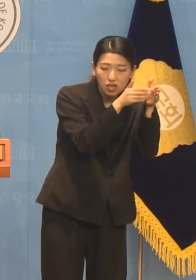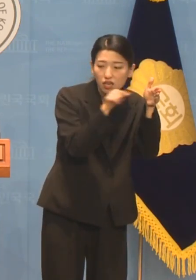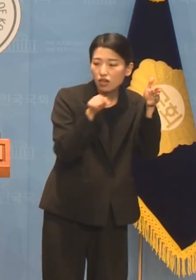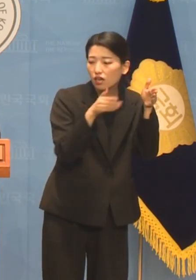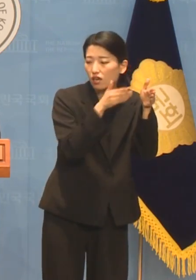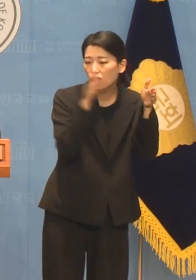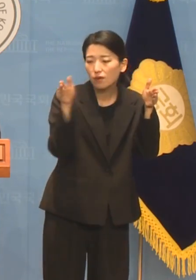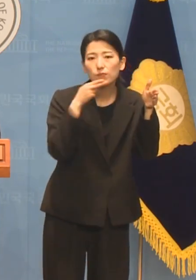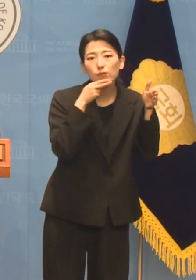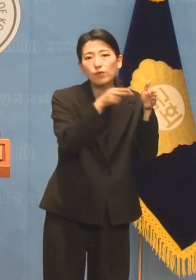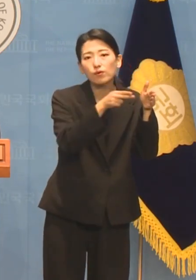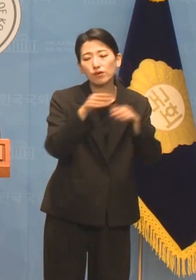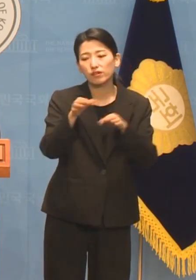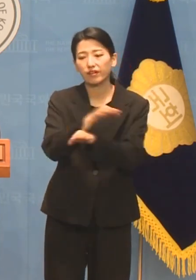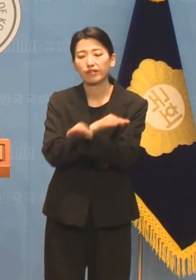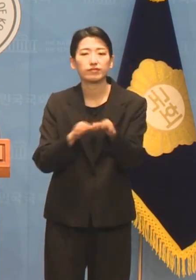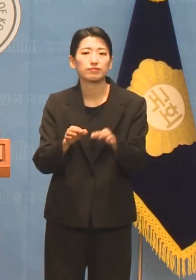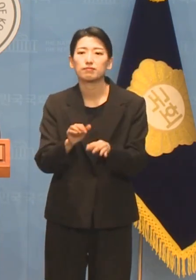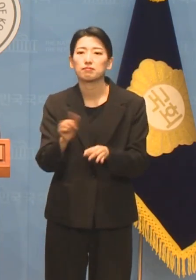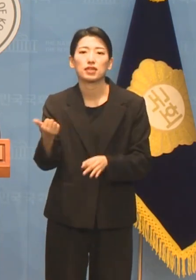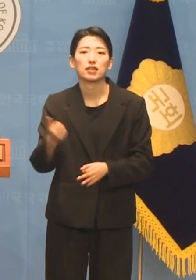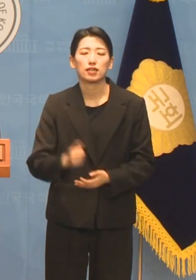송두리째 망쳐버렸습니다.